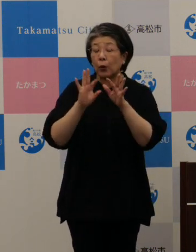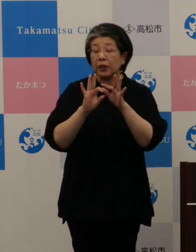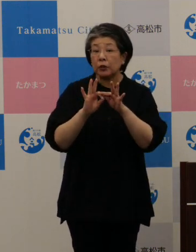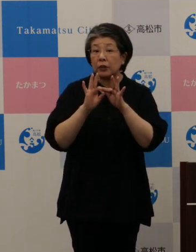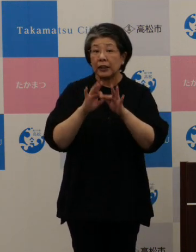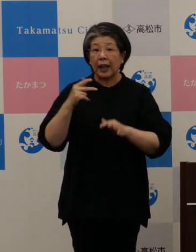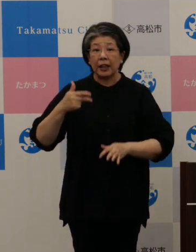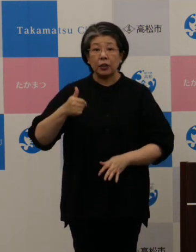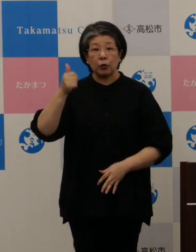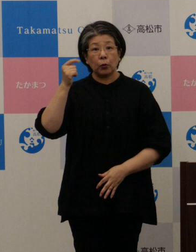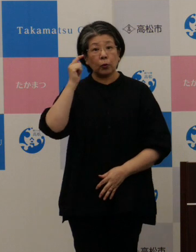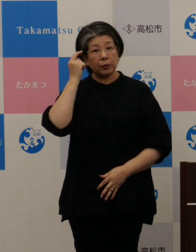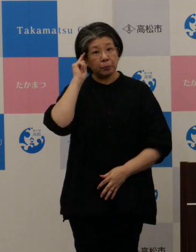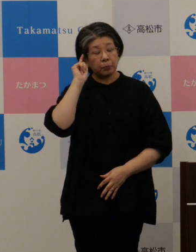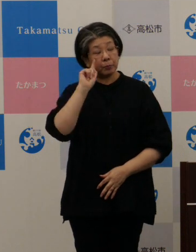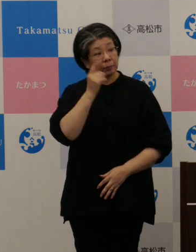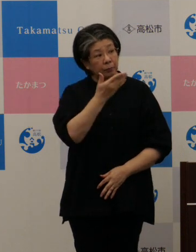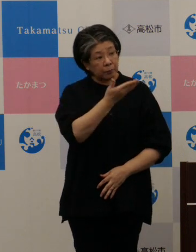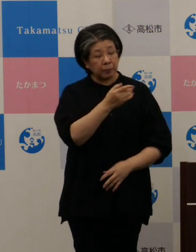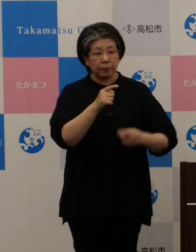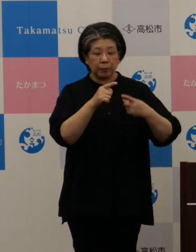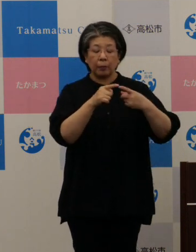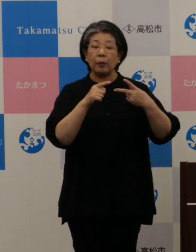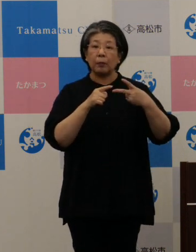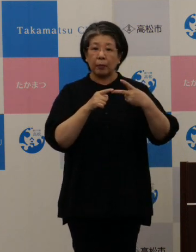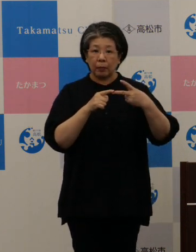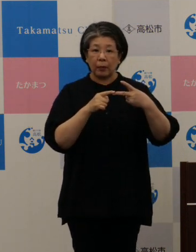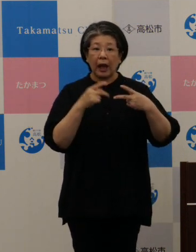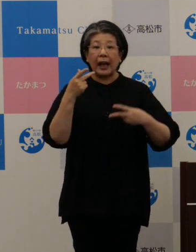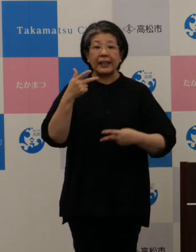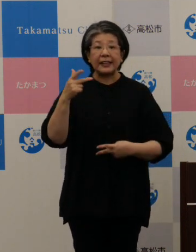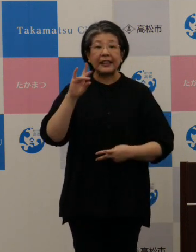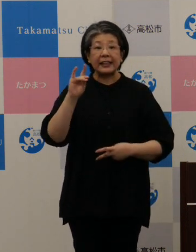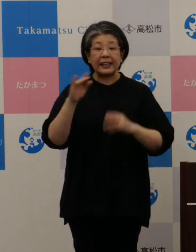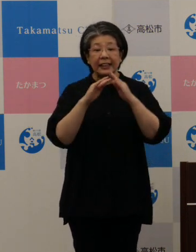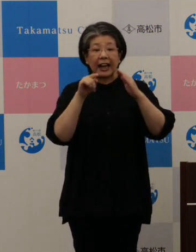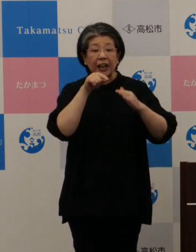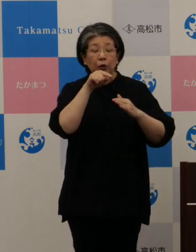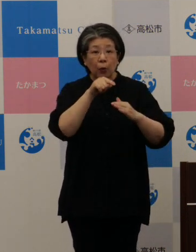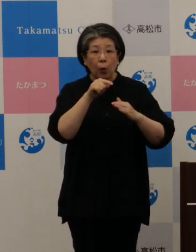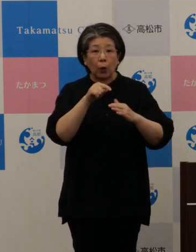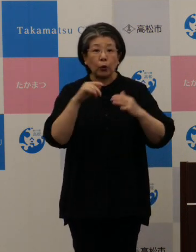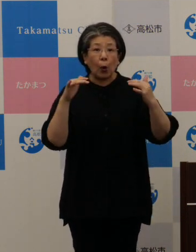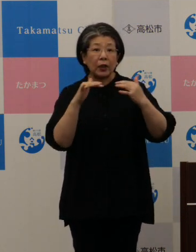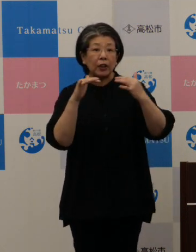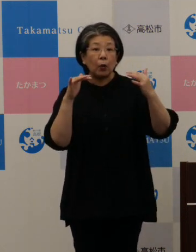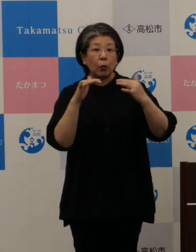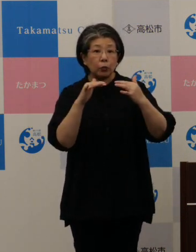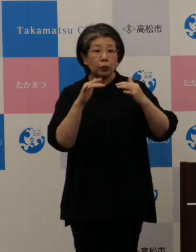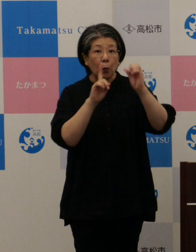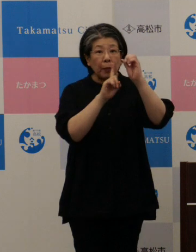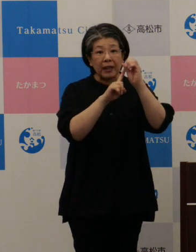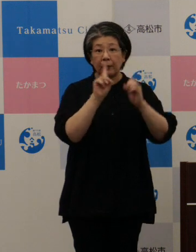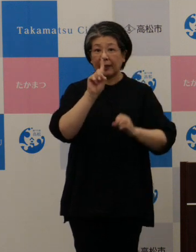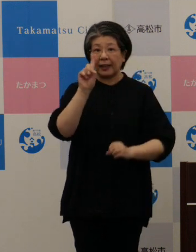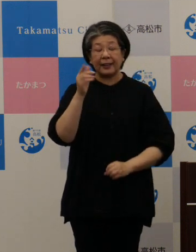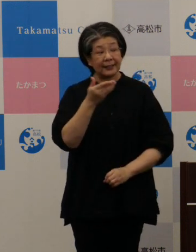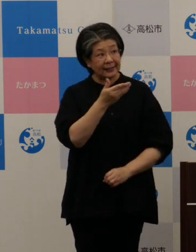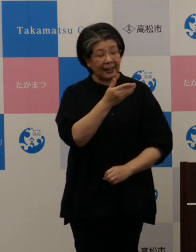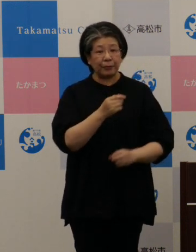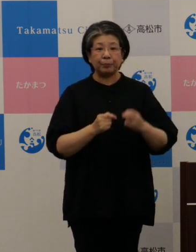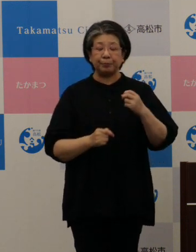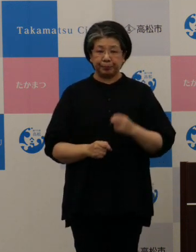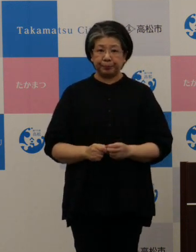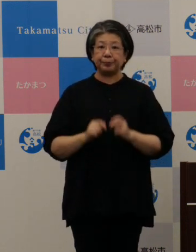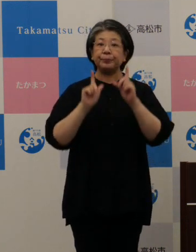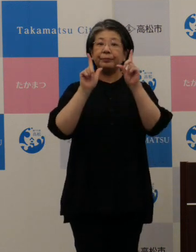と、改めて議会でどんな議論を目指していきたいかというのをお伺いできますか。 はい、まあ、議会